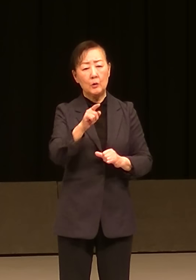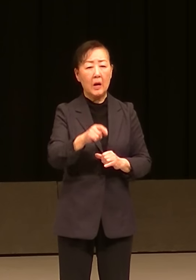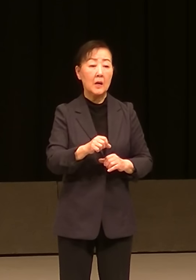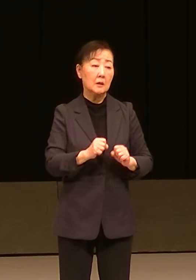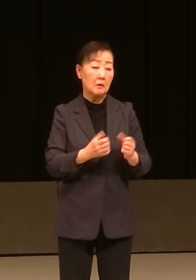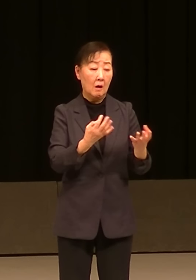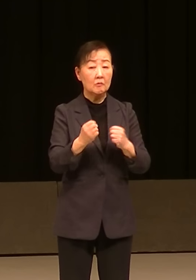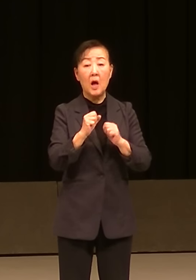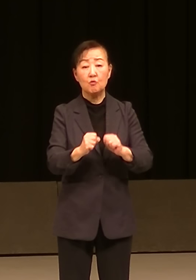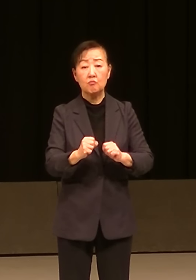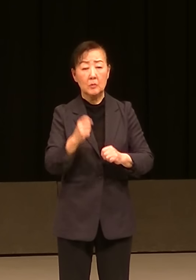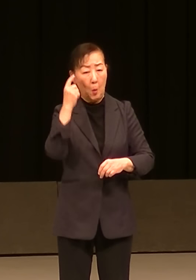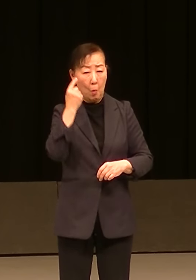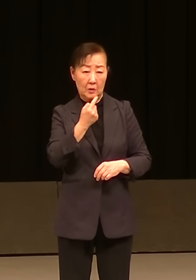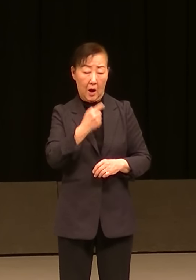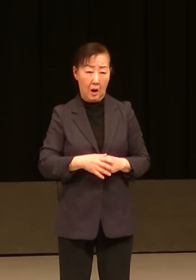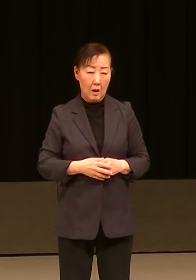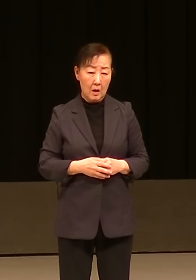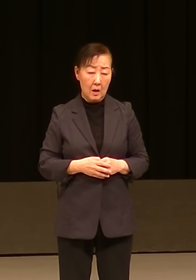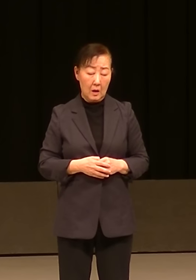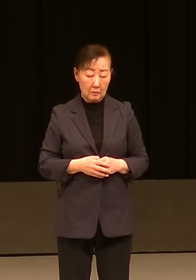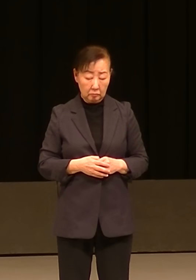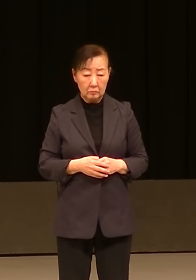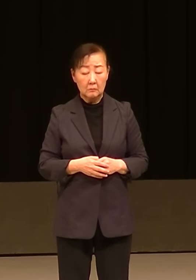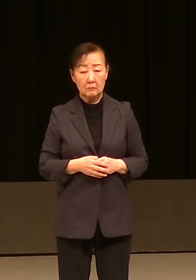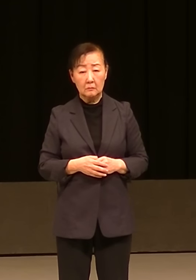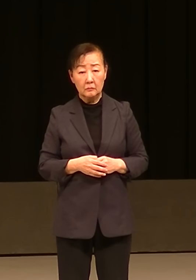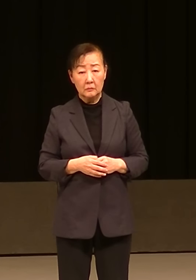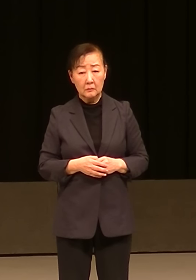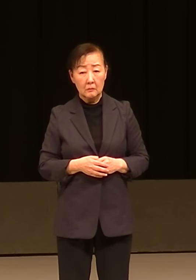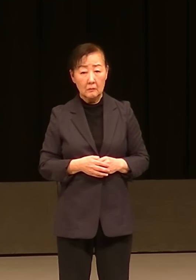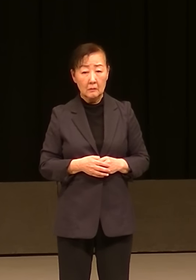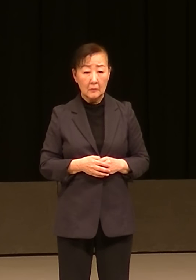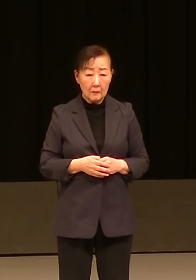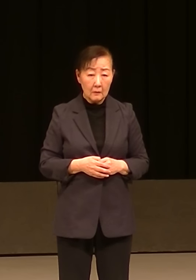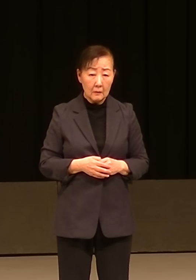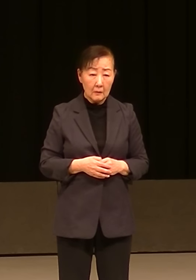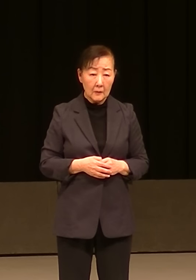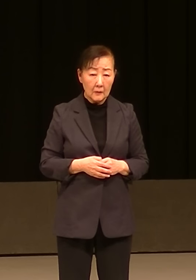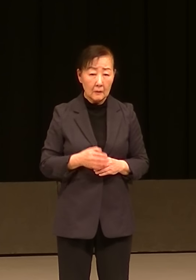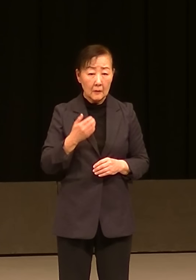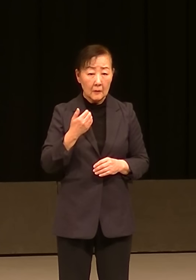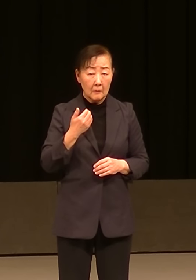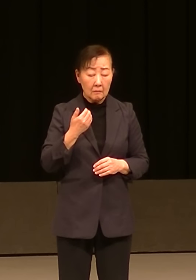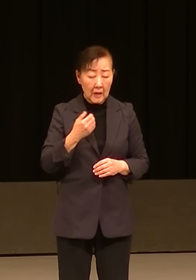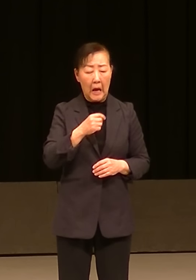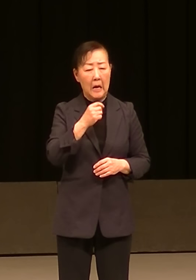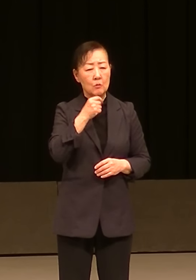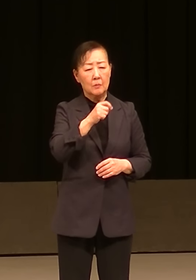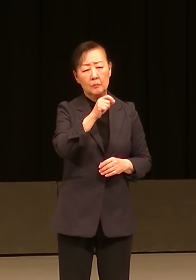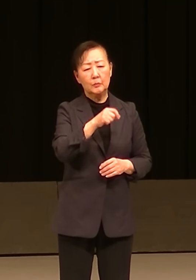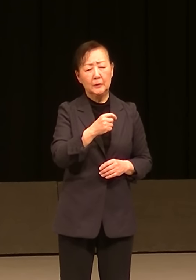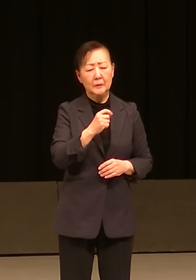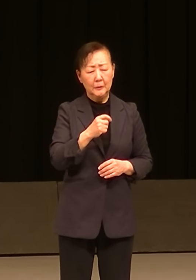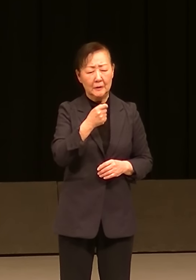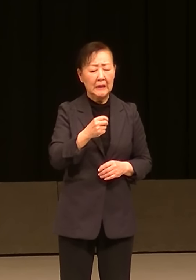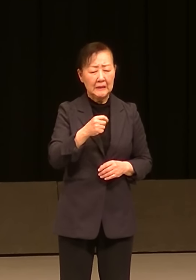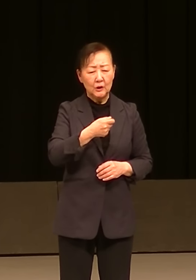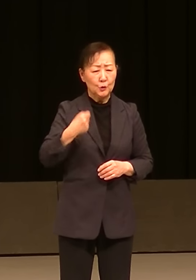思ってしまったんですね。先ほど申し上げた通り、ドナルド・トランプとかウラジミル・プーチンとか、習近平